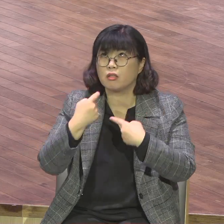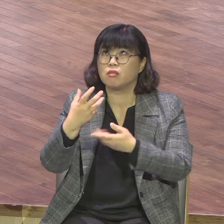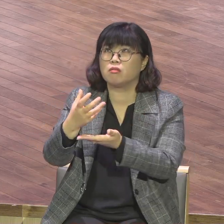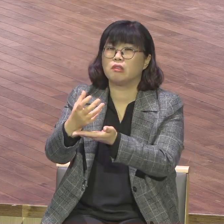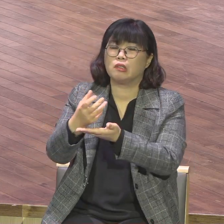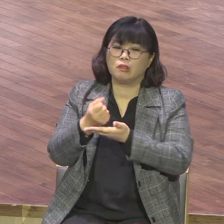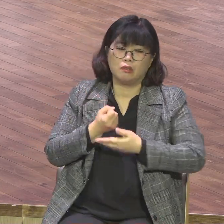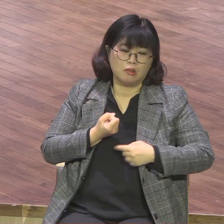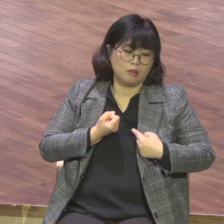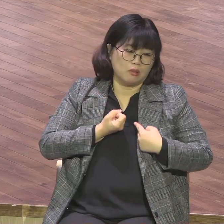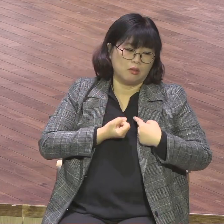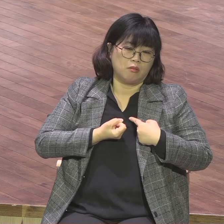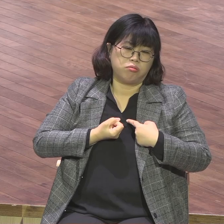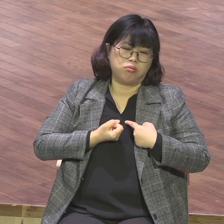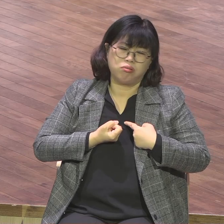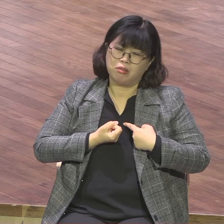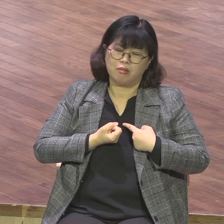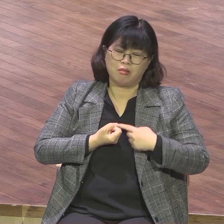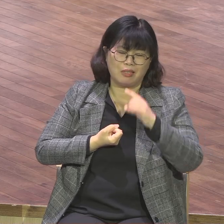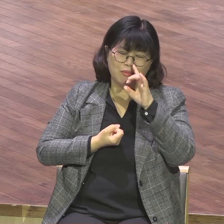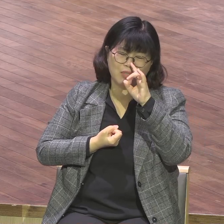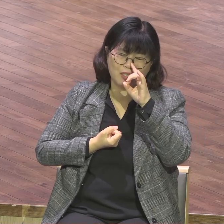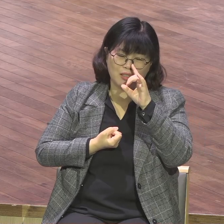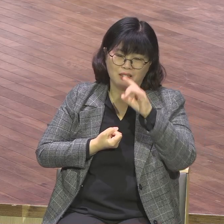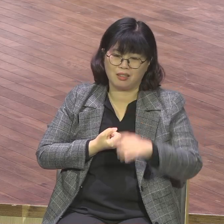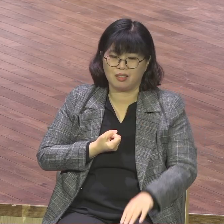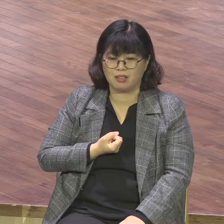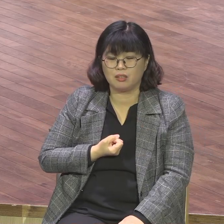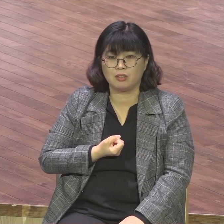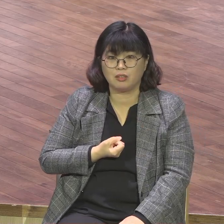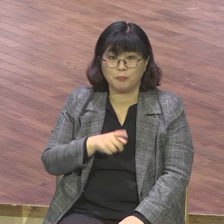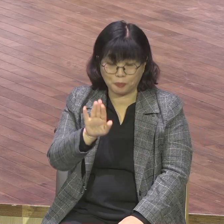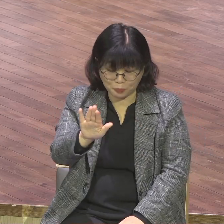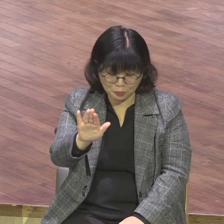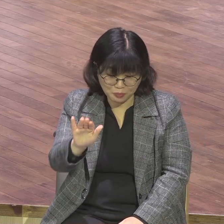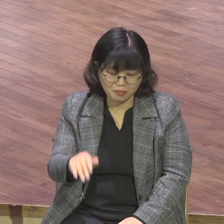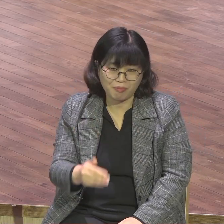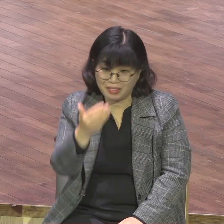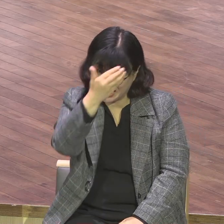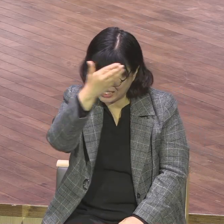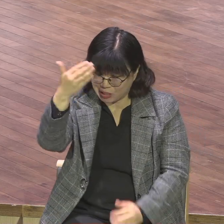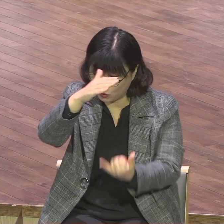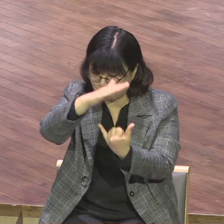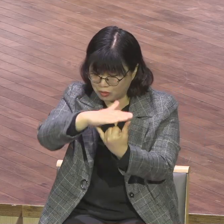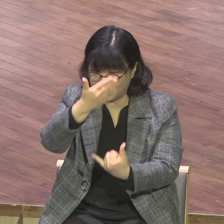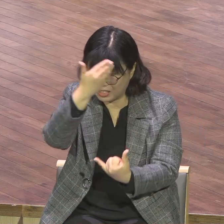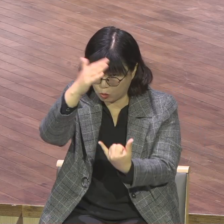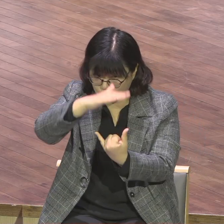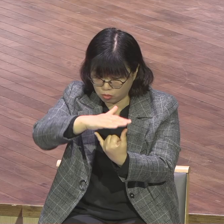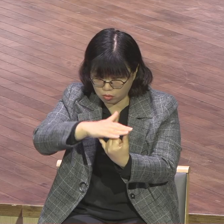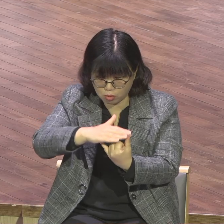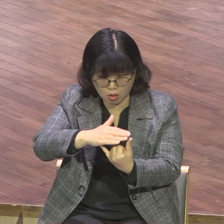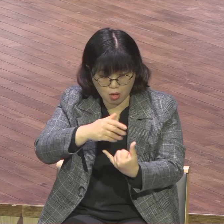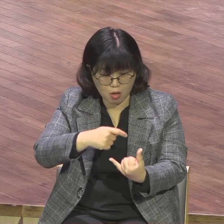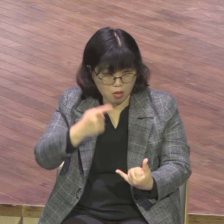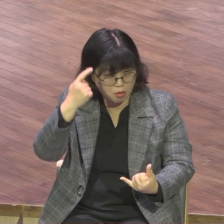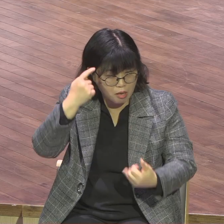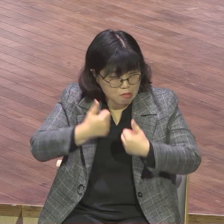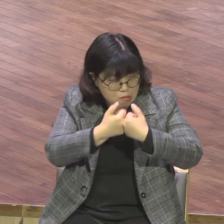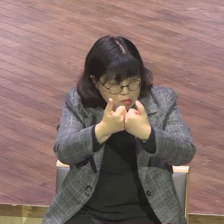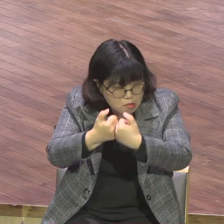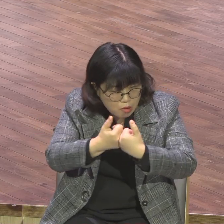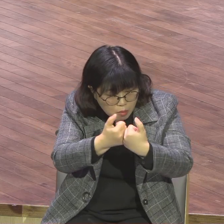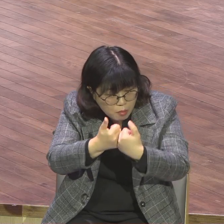엄청 큽니다. 부모들은 몰라요. 부모들은 그 상처라면 웃어요. 무슨 소리 하냐? 내가 지를